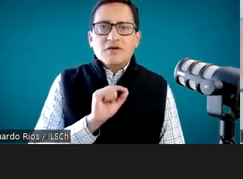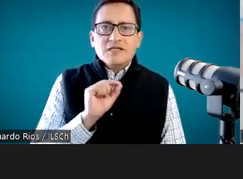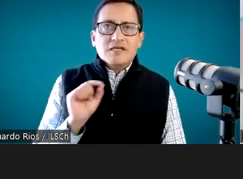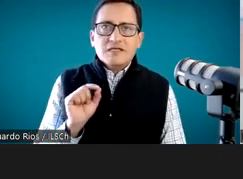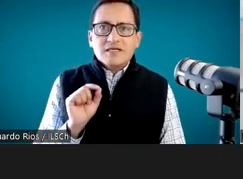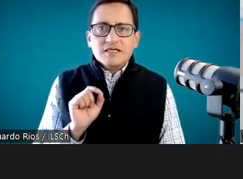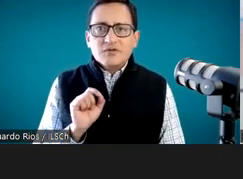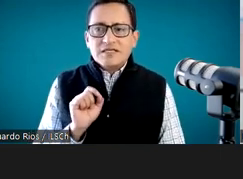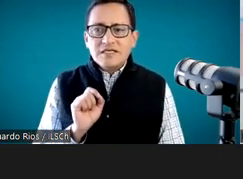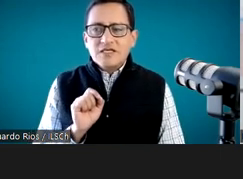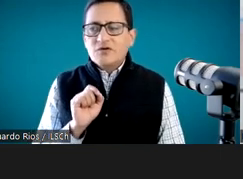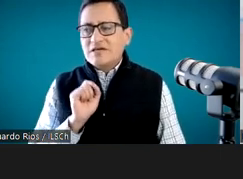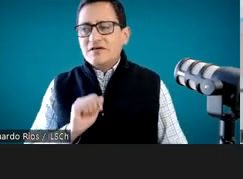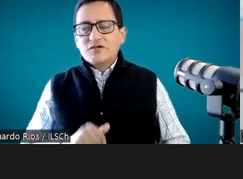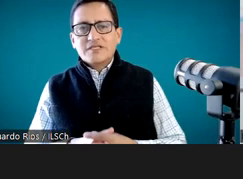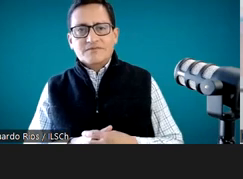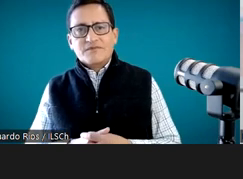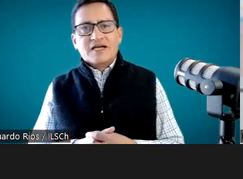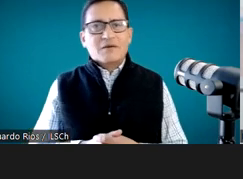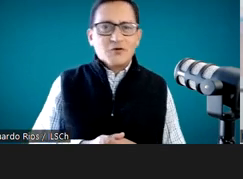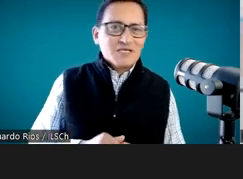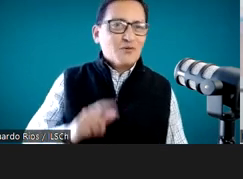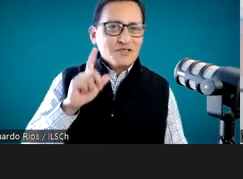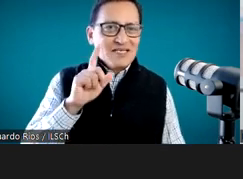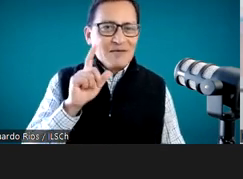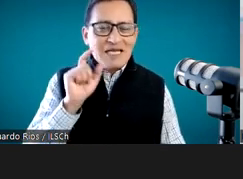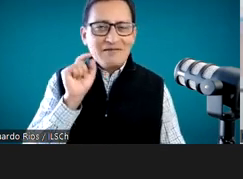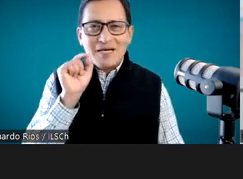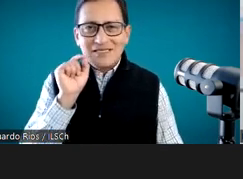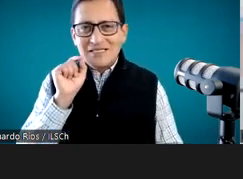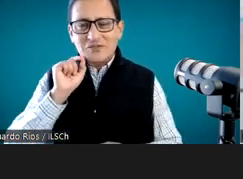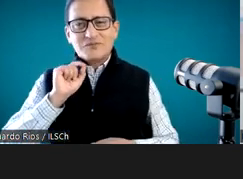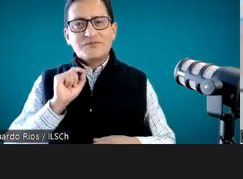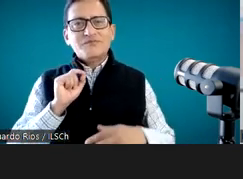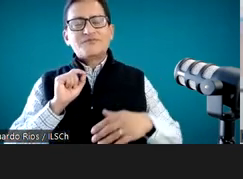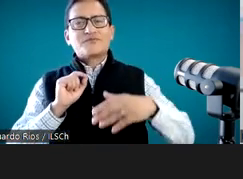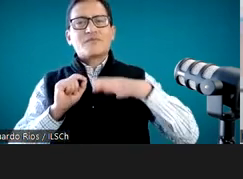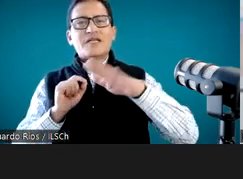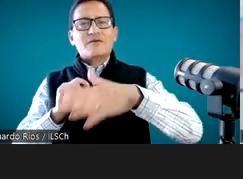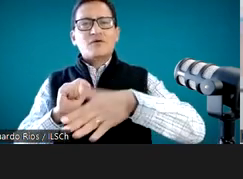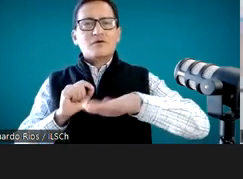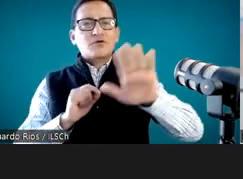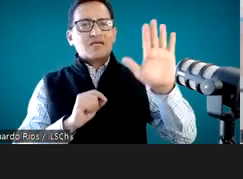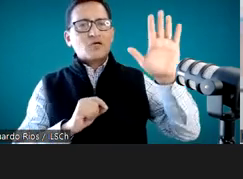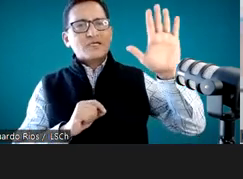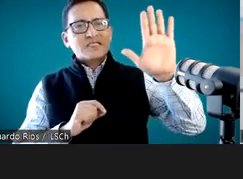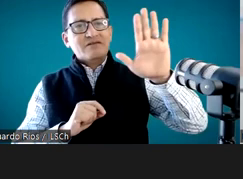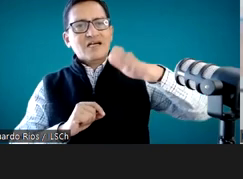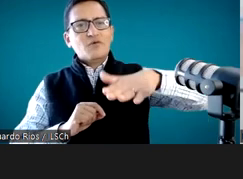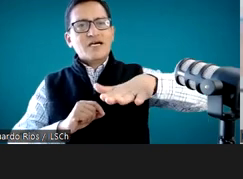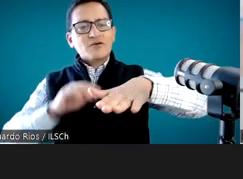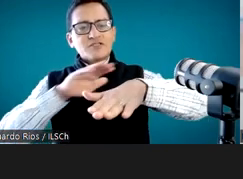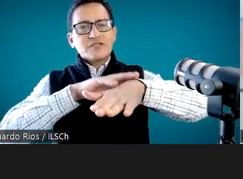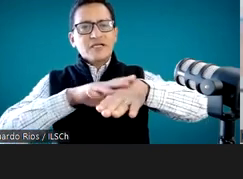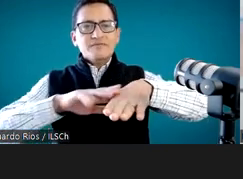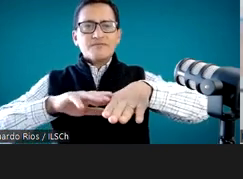Tú me hablaste de que eres una técnico en trabajo social. Mira, aprovechamos la palabra para técnico. Mira, vamos, nuestra mano pasiva la